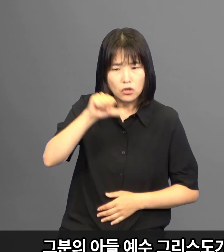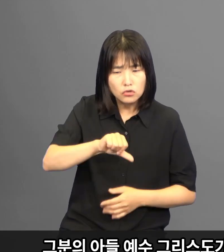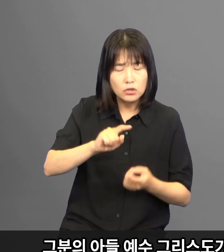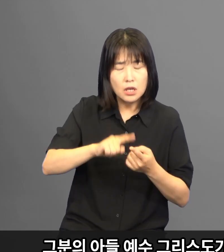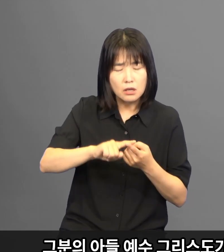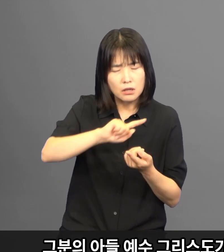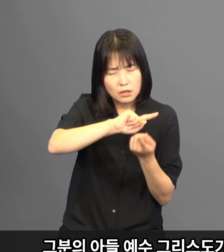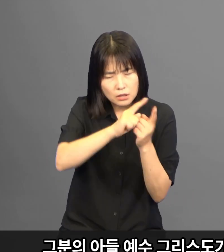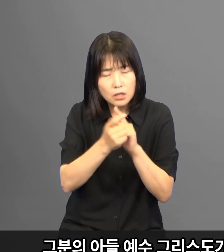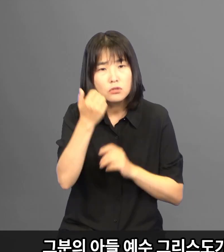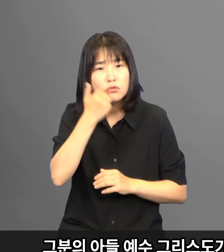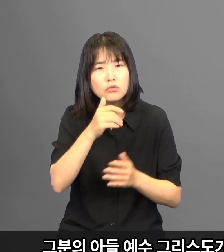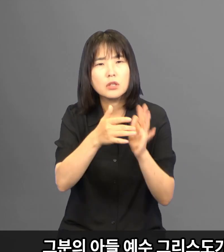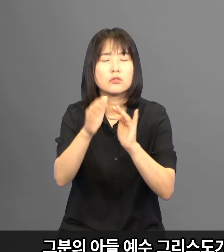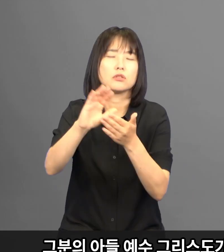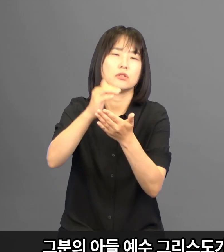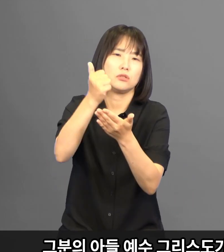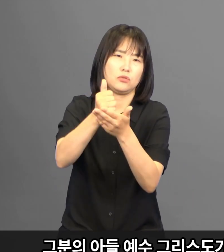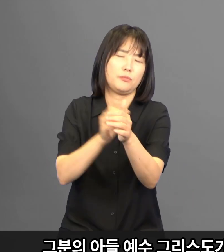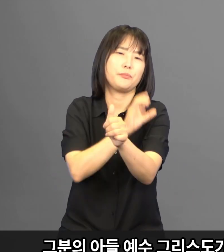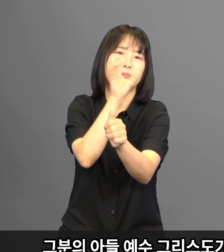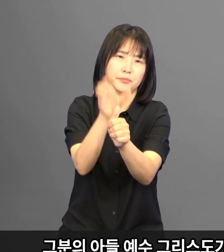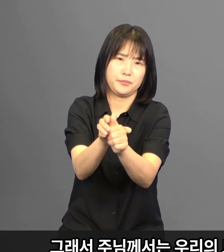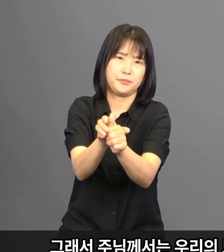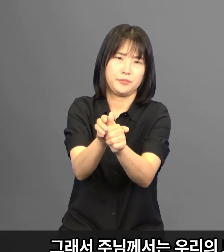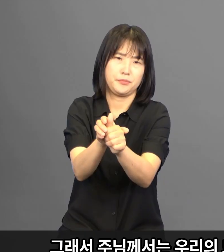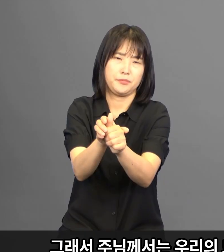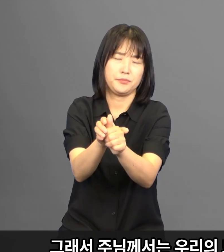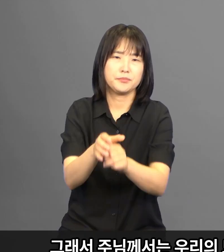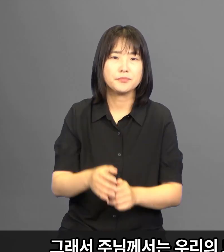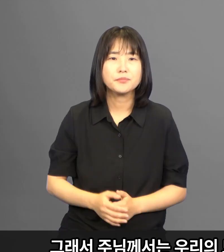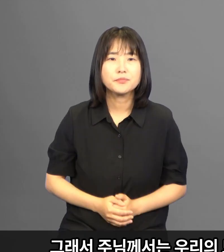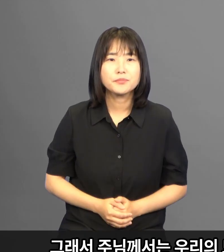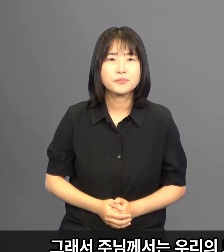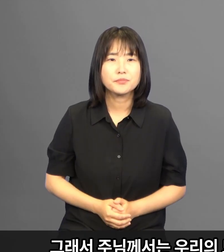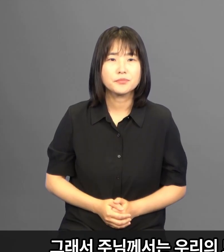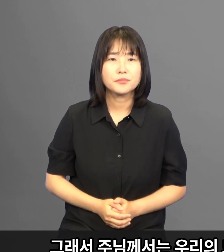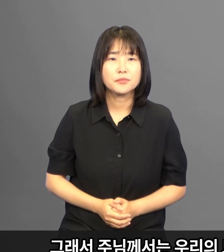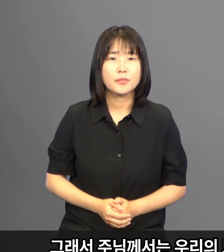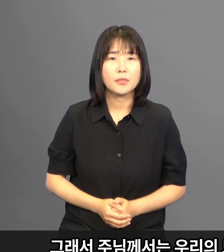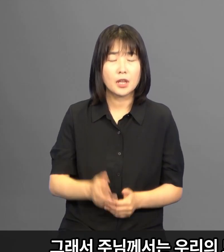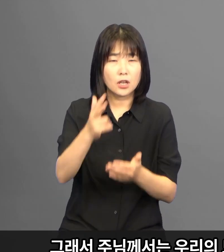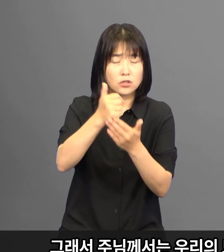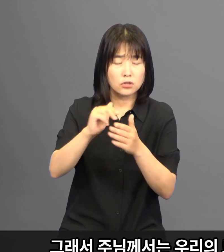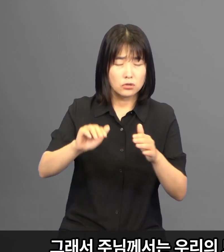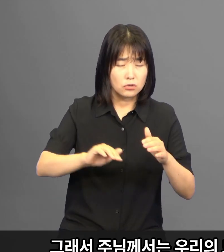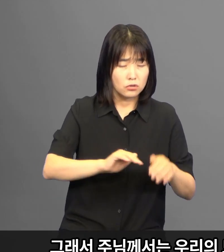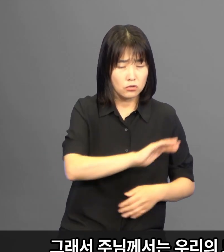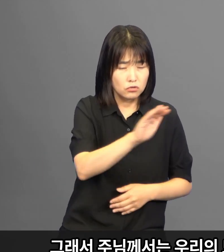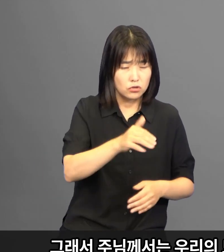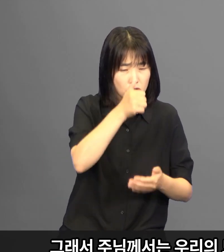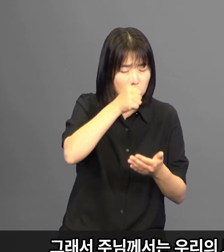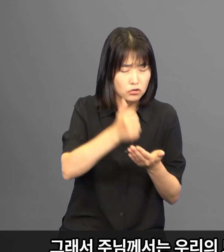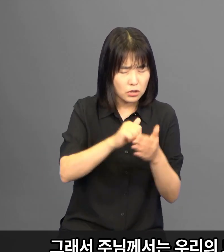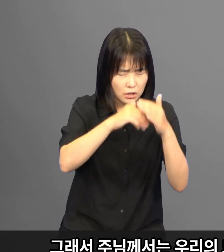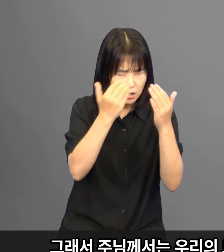그리스도가 대신 받으시고 죽으시는 것입니다. 그래서 주님께서는 우리 모든 죄를 다